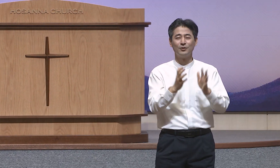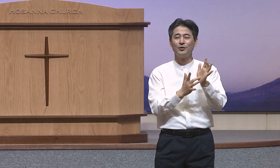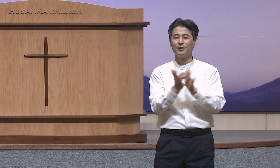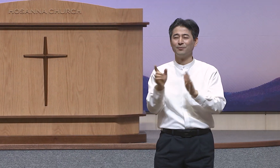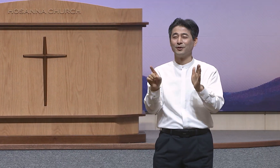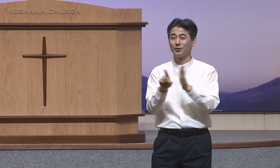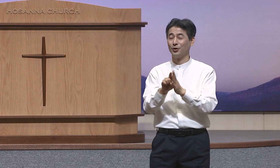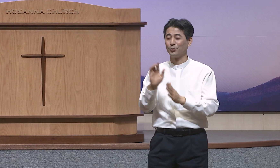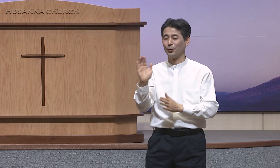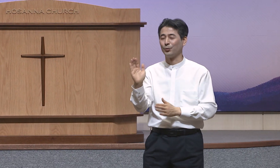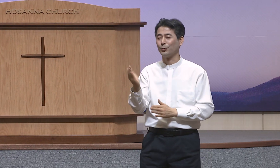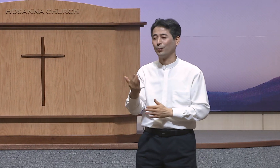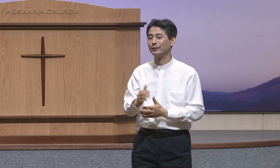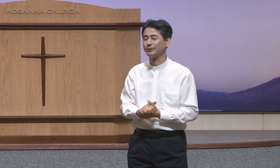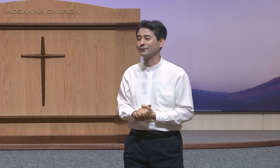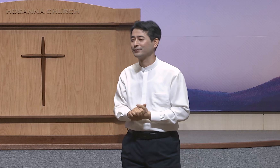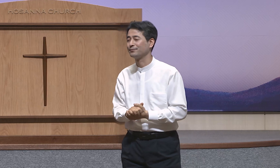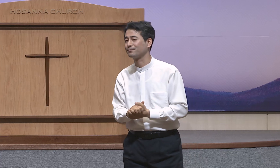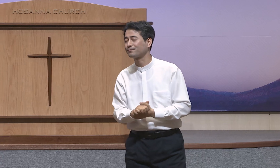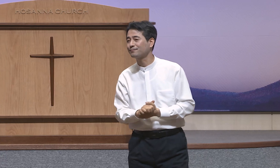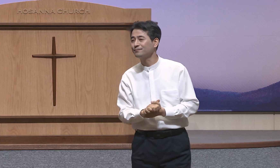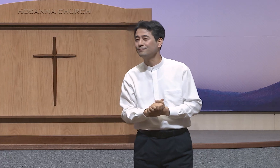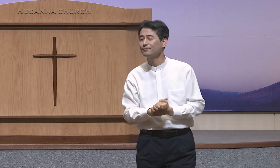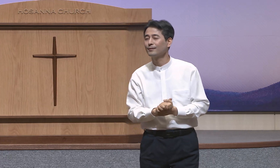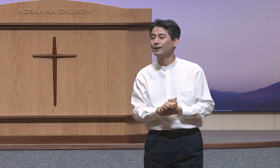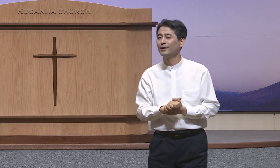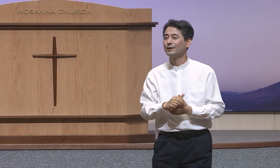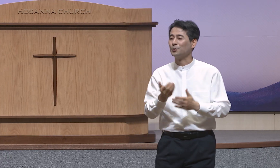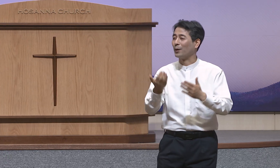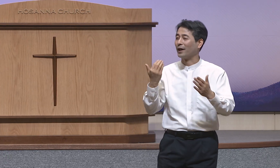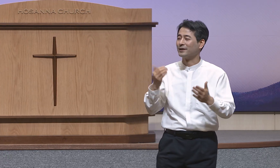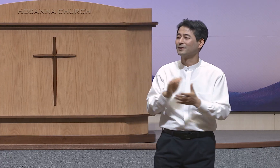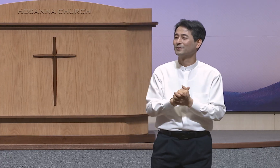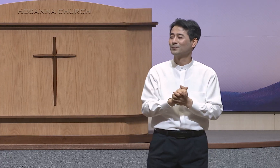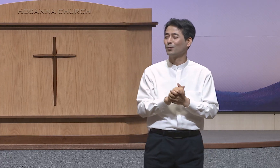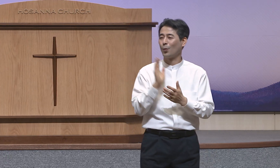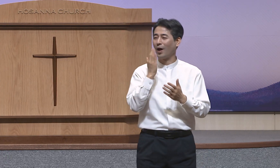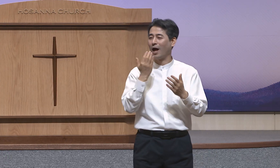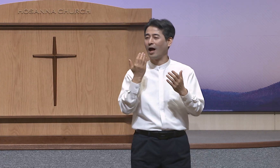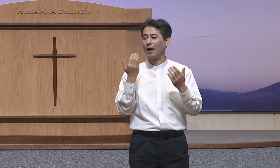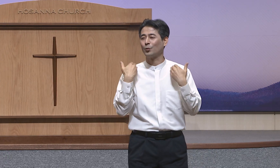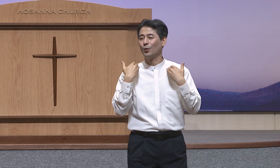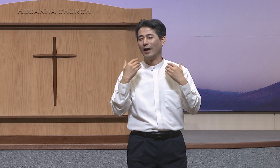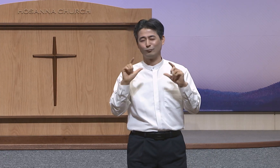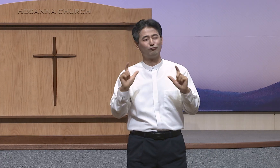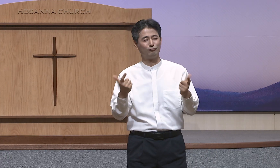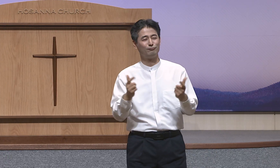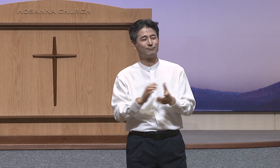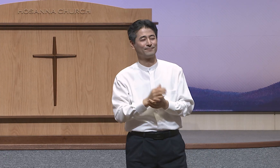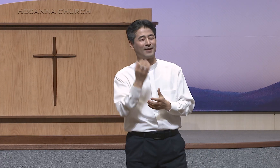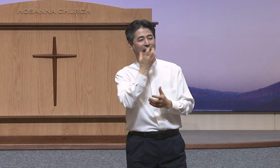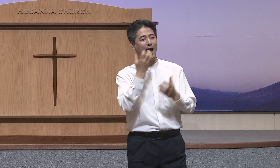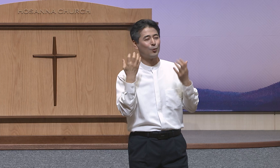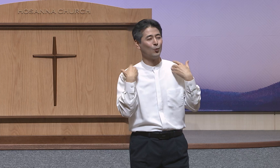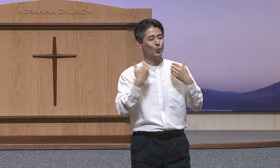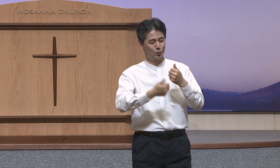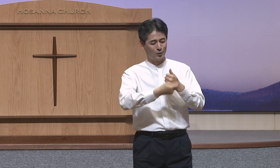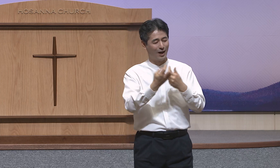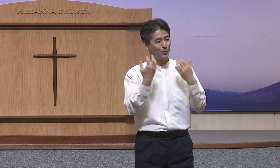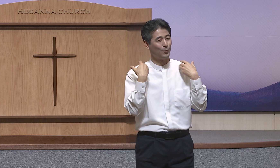17살 때 예수님을 믿게 되었습니다. 그 전에는 농인학교가 아니라